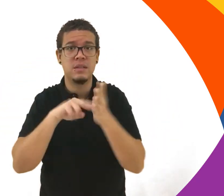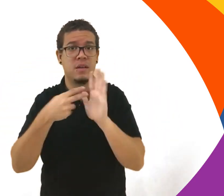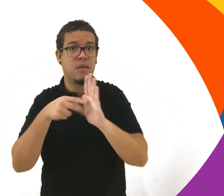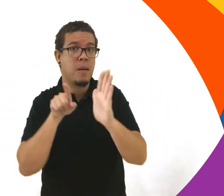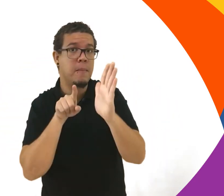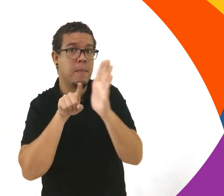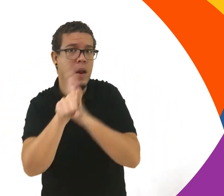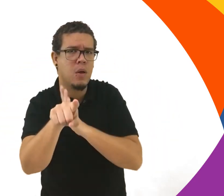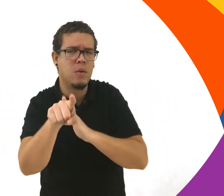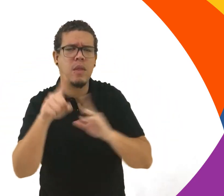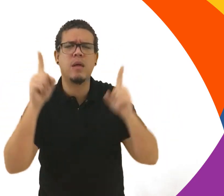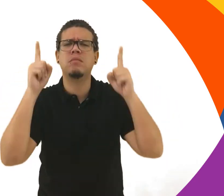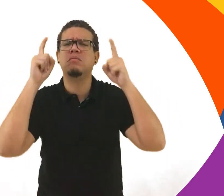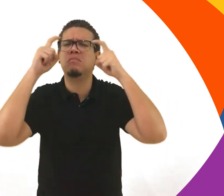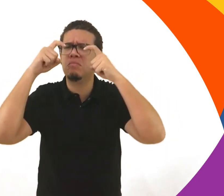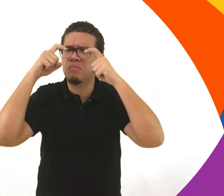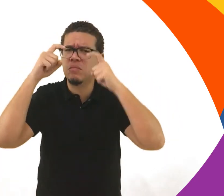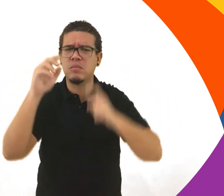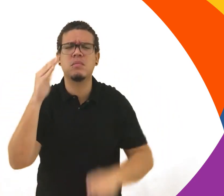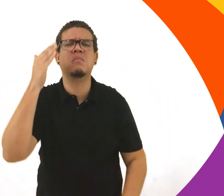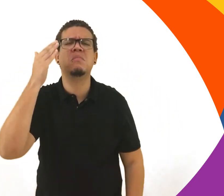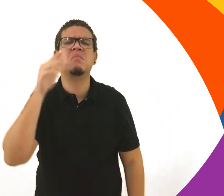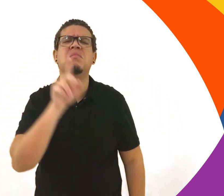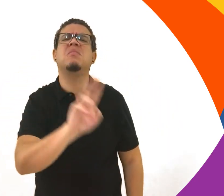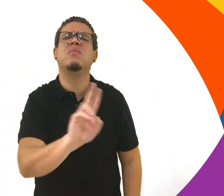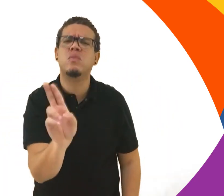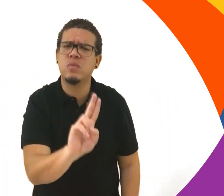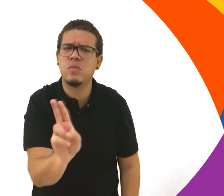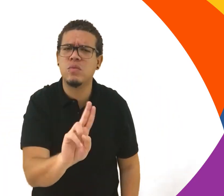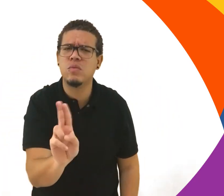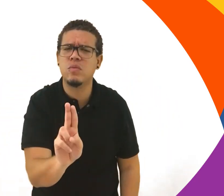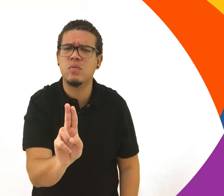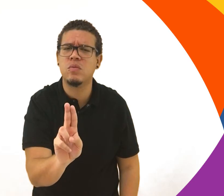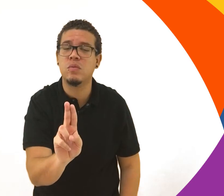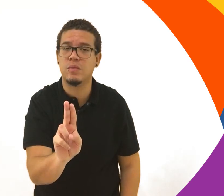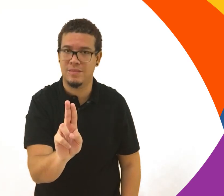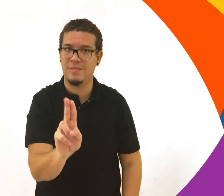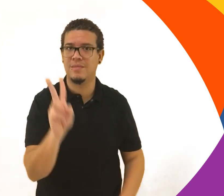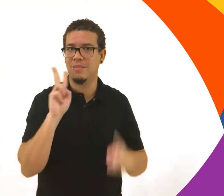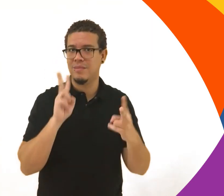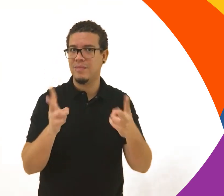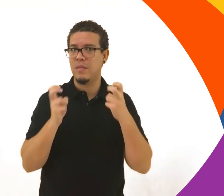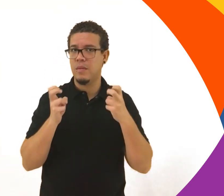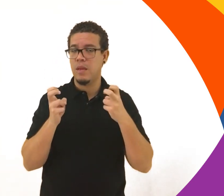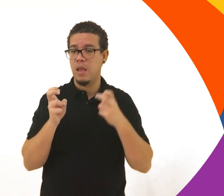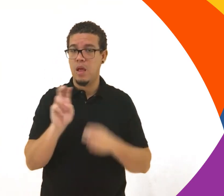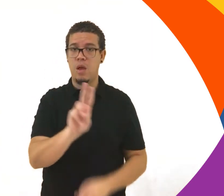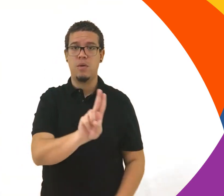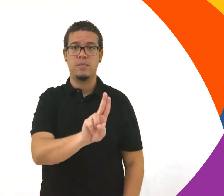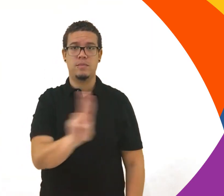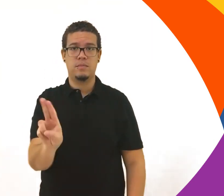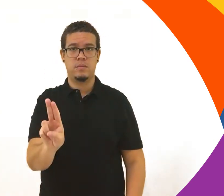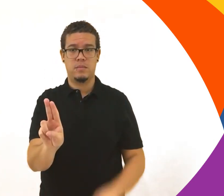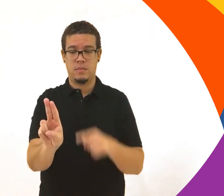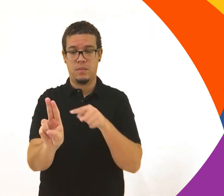franzimento da minha testa. Qual é o seu nome? Qual? Observaram? Olha aqui,